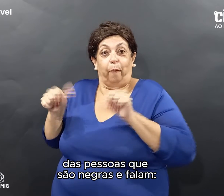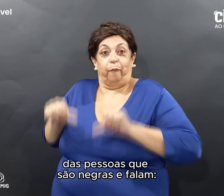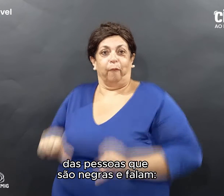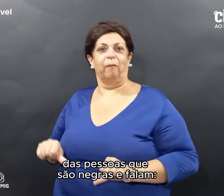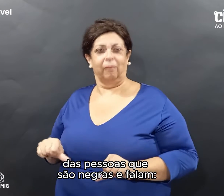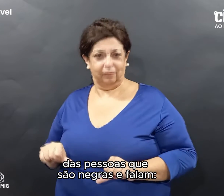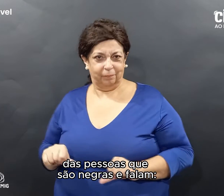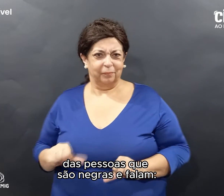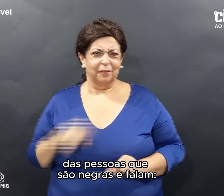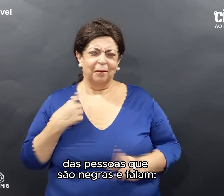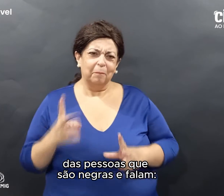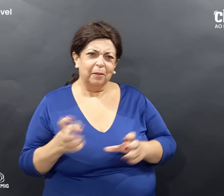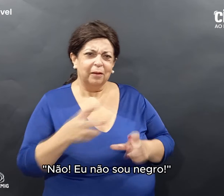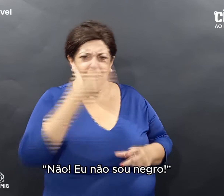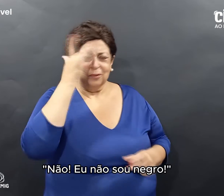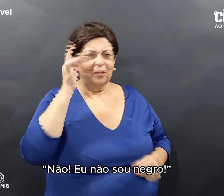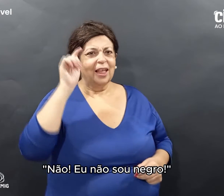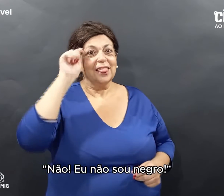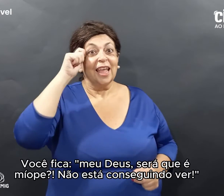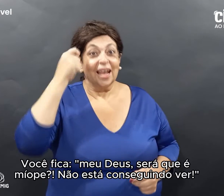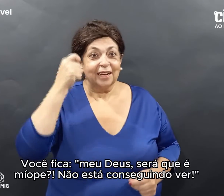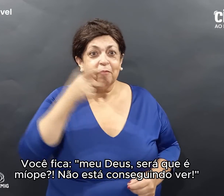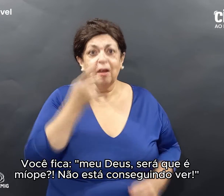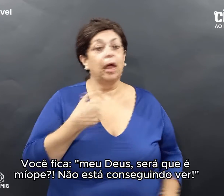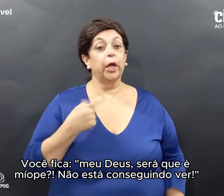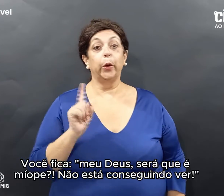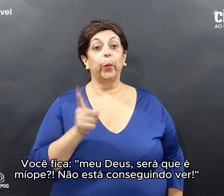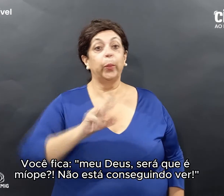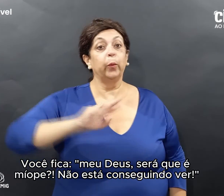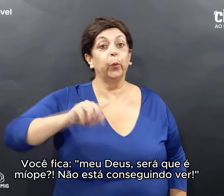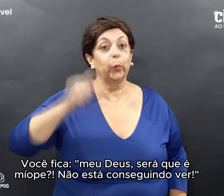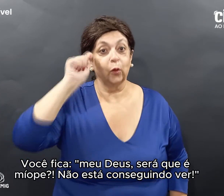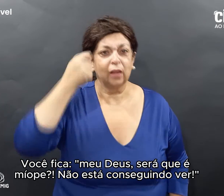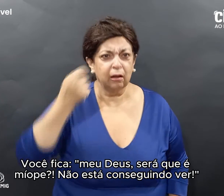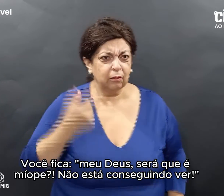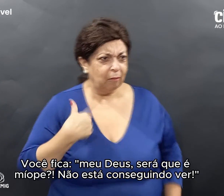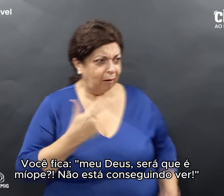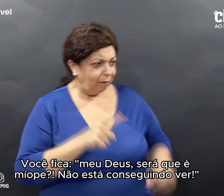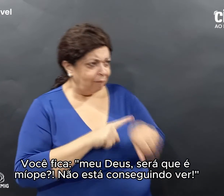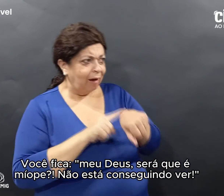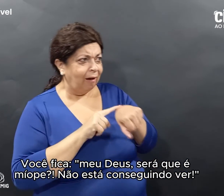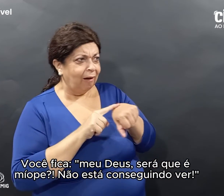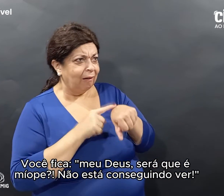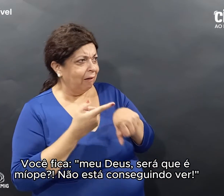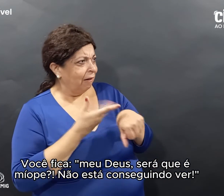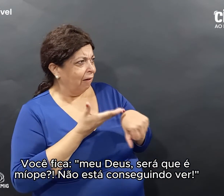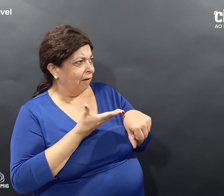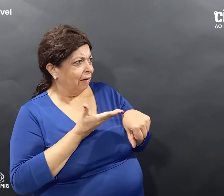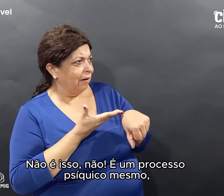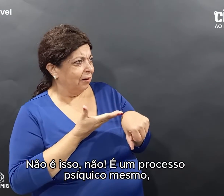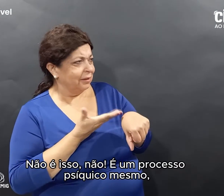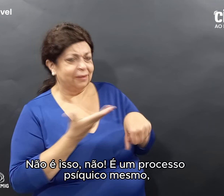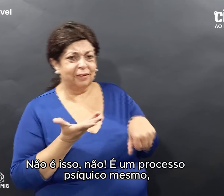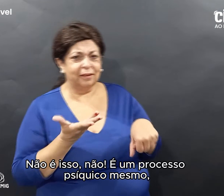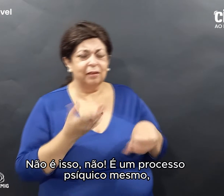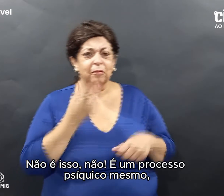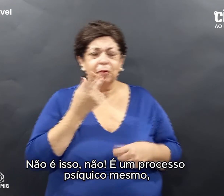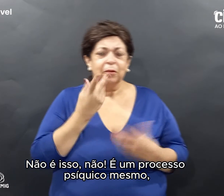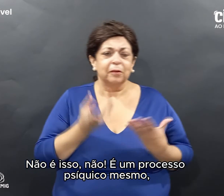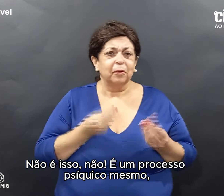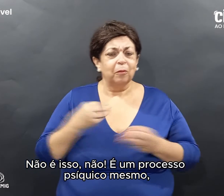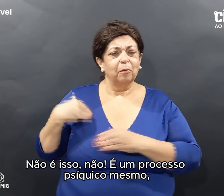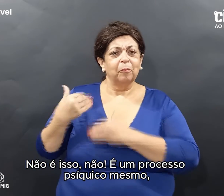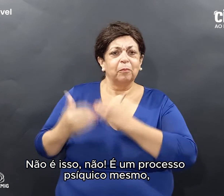das pessoas que são negras e falam, não, eu não sou negro. Meu Deus, será que é míope, né? Não tá conseguindo ver. Não é isso, não.